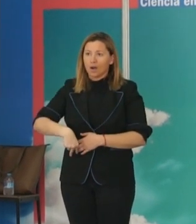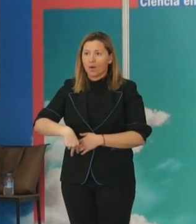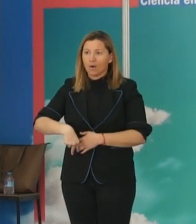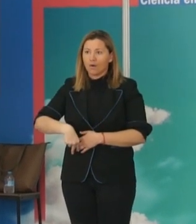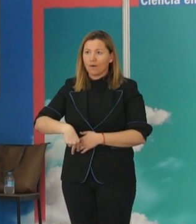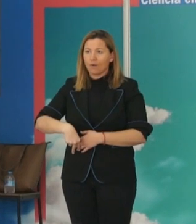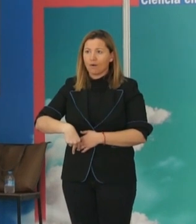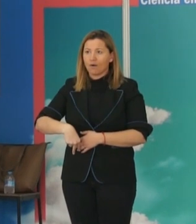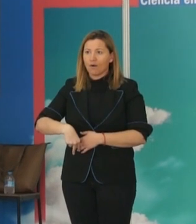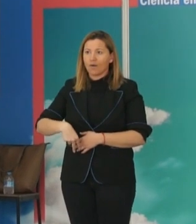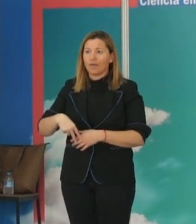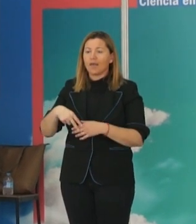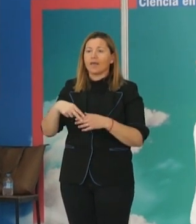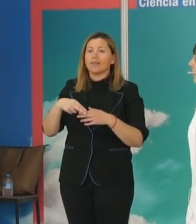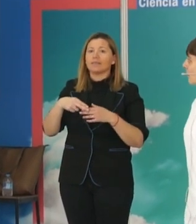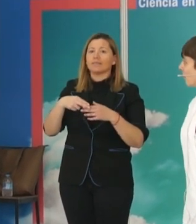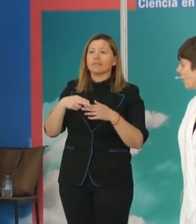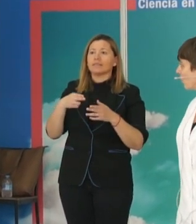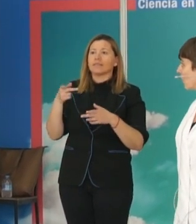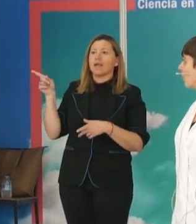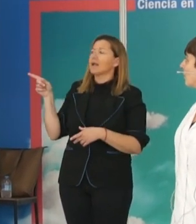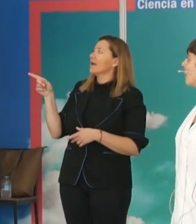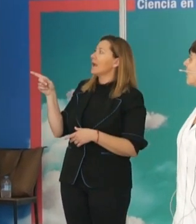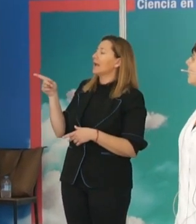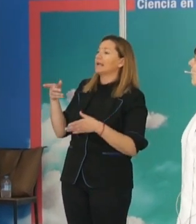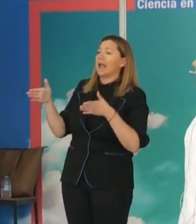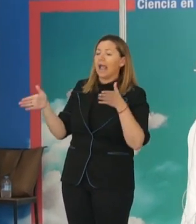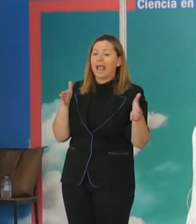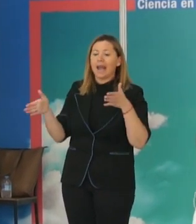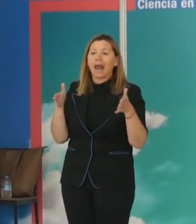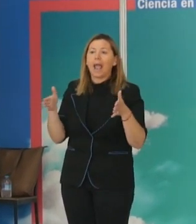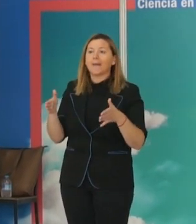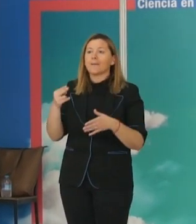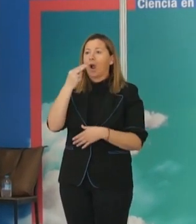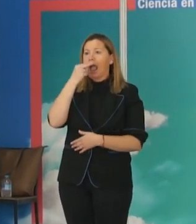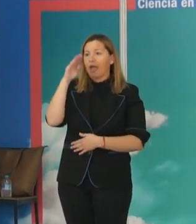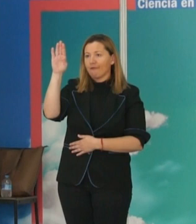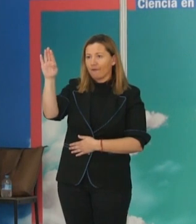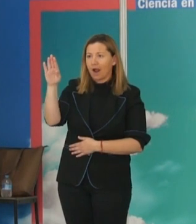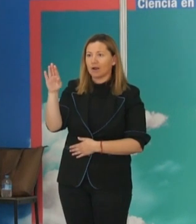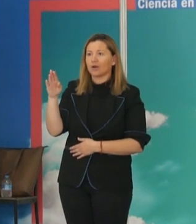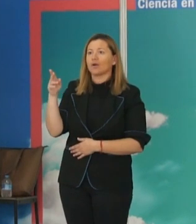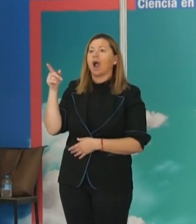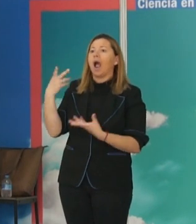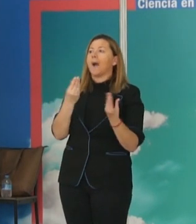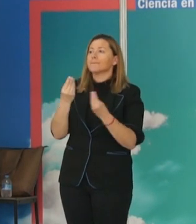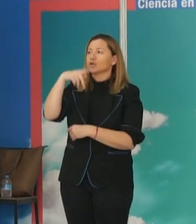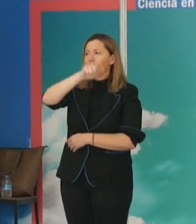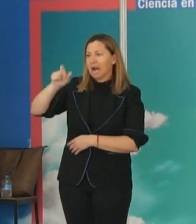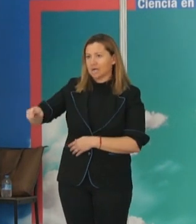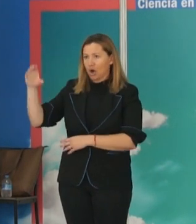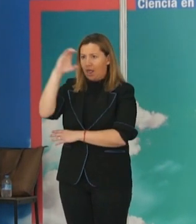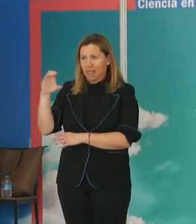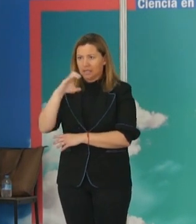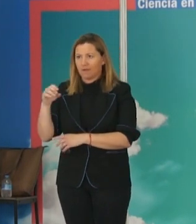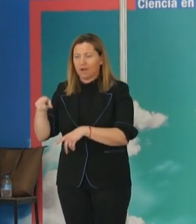ilegitimidad de las sanciones franquistas a científicos como Enrique Mole, Ignacio Bolívar, Honorato Castro, Enrique